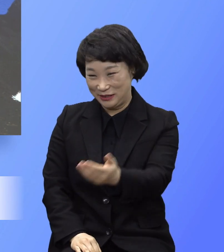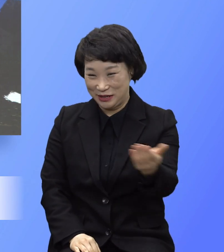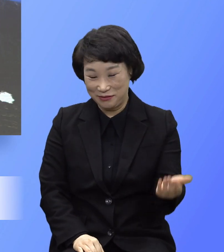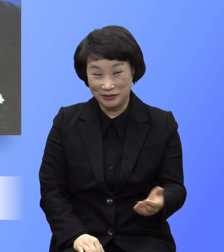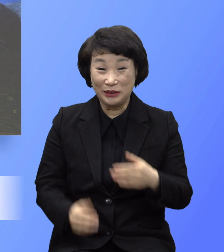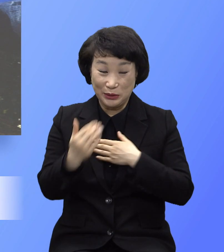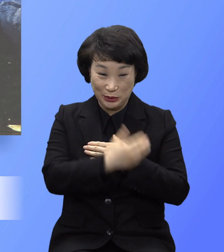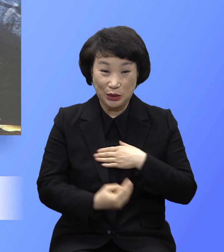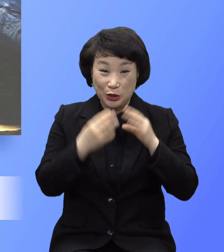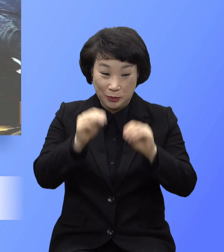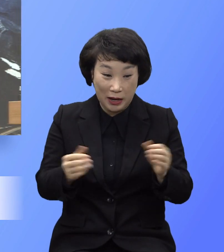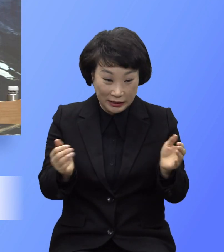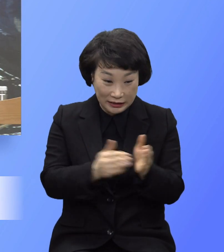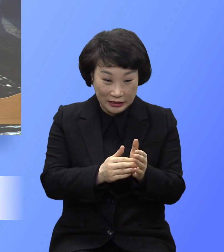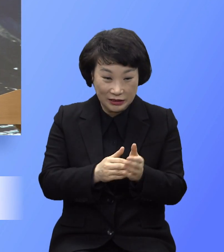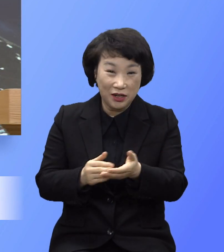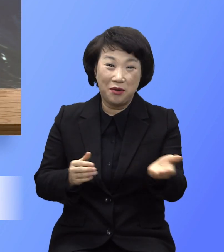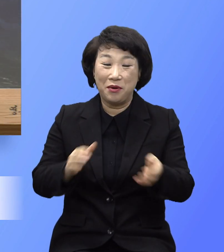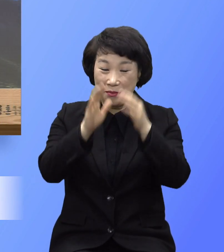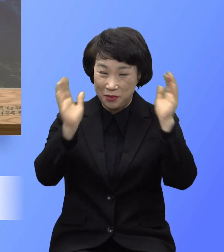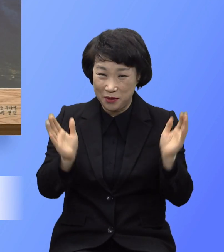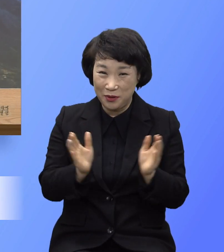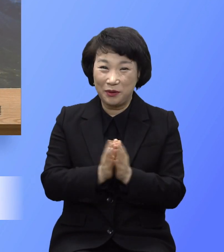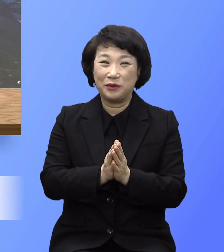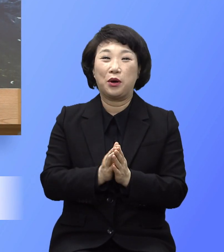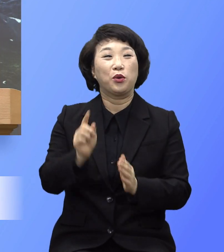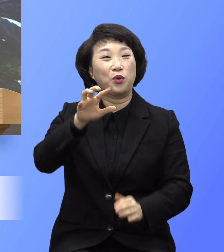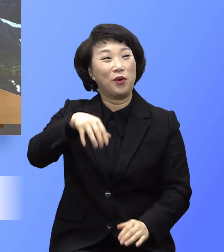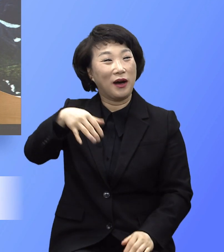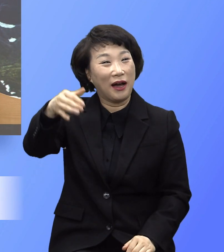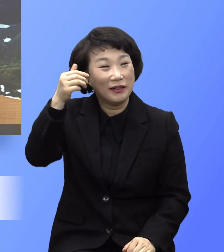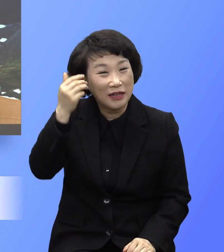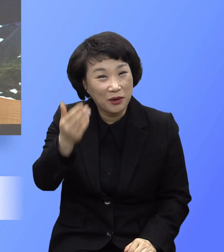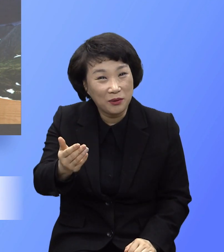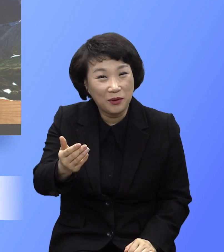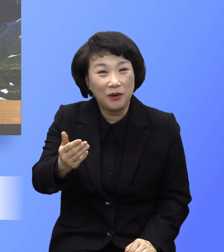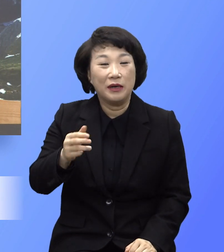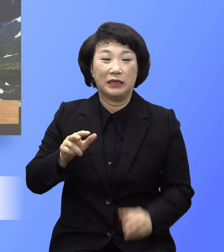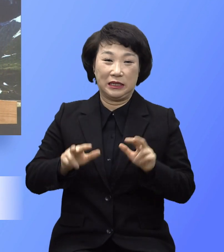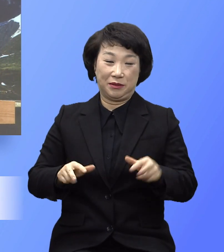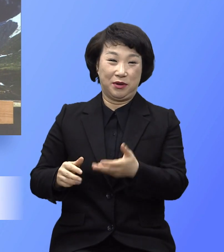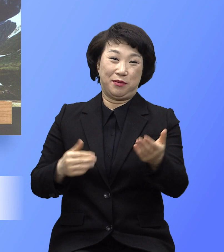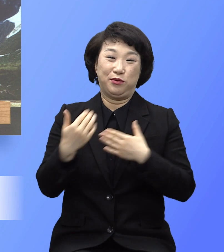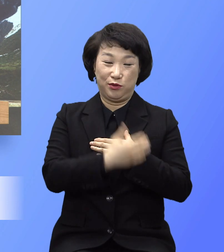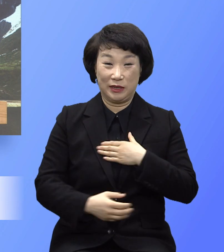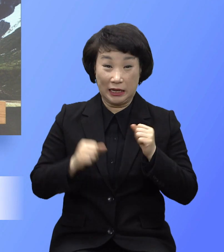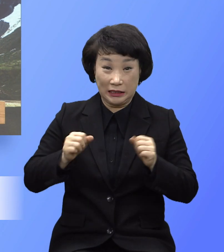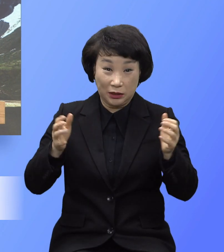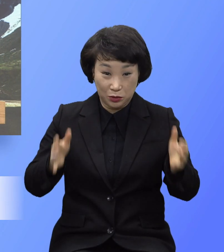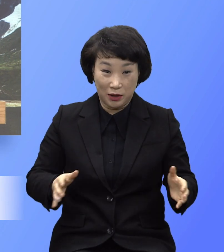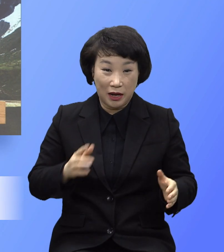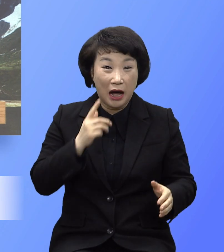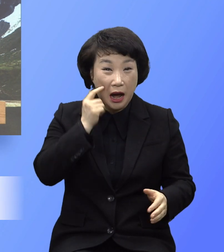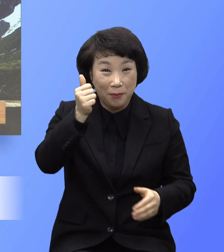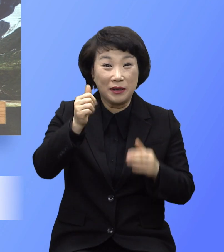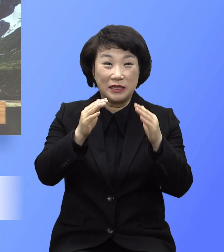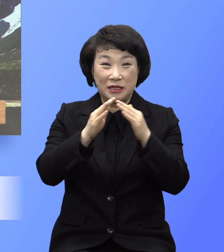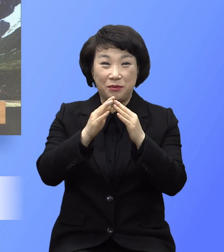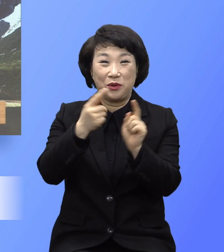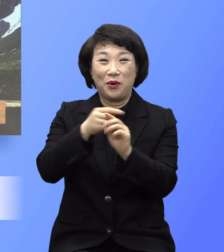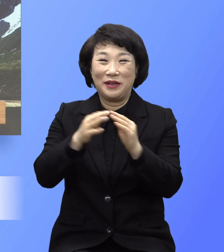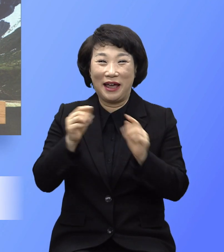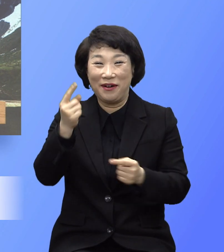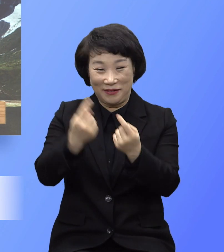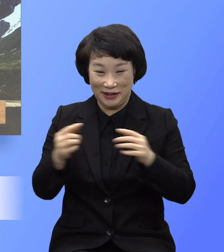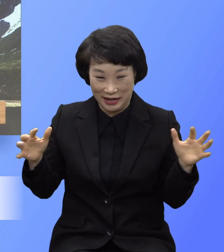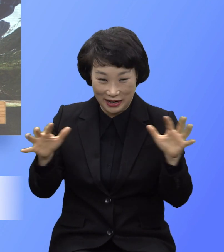여러분들의 육체가 끝나면 전부 다 어디로 가느냐? 지금은 육체가 있을 때는 아버지 집 교회로